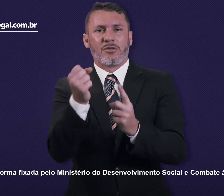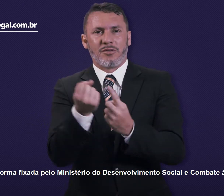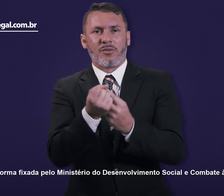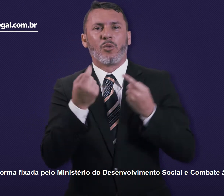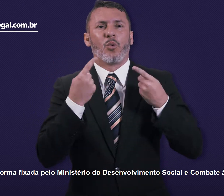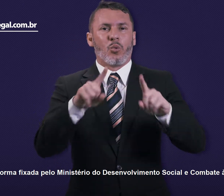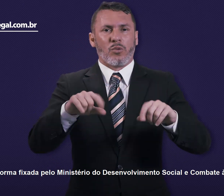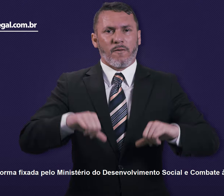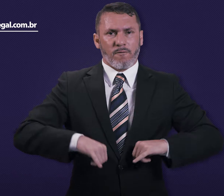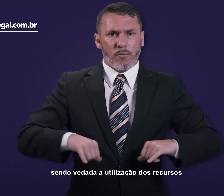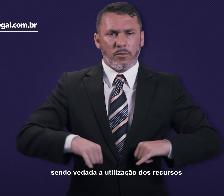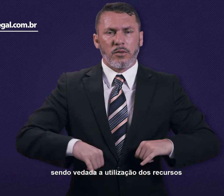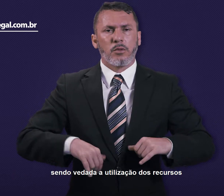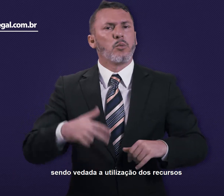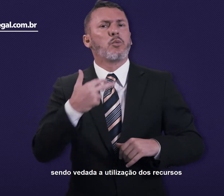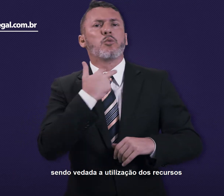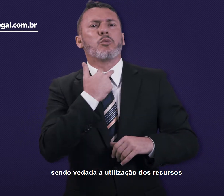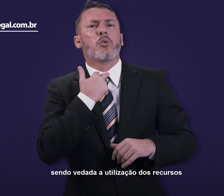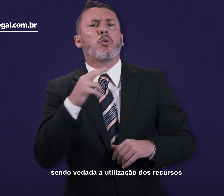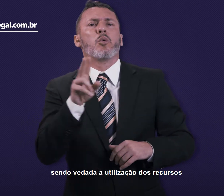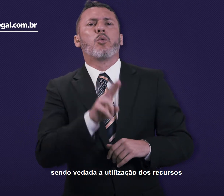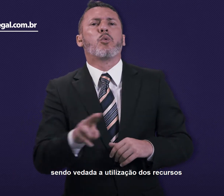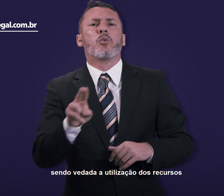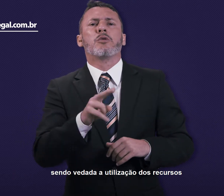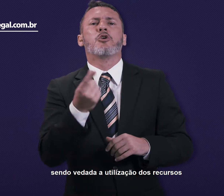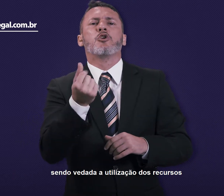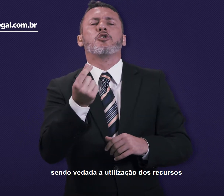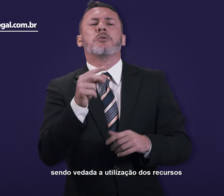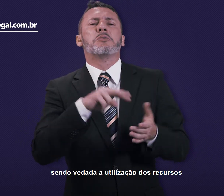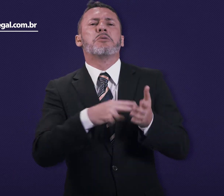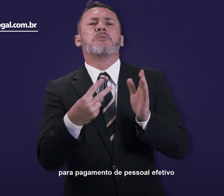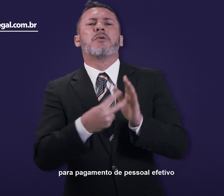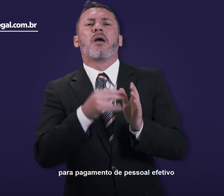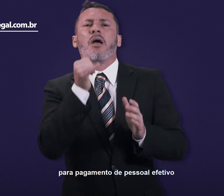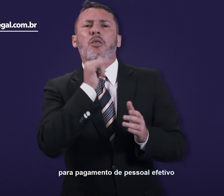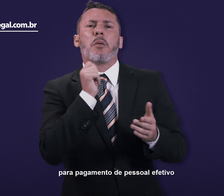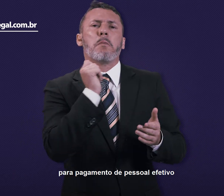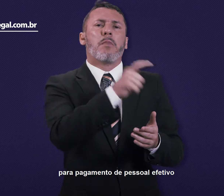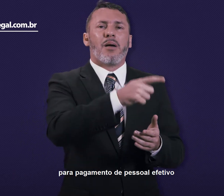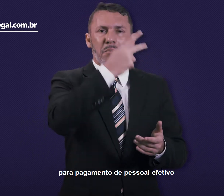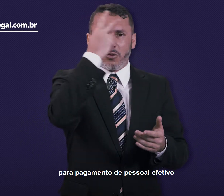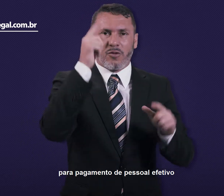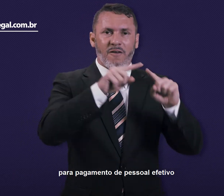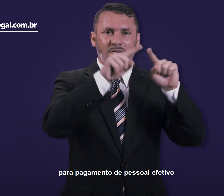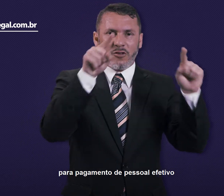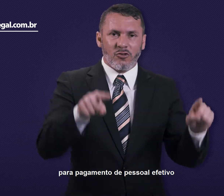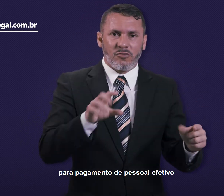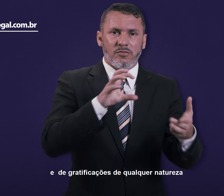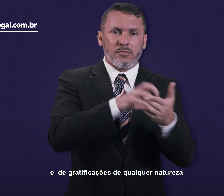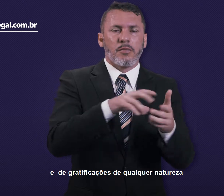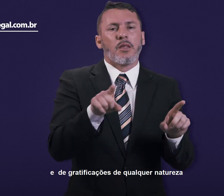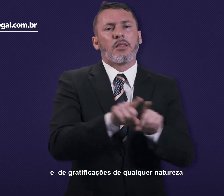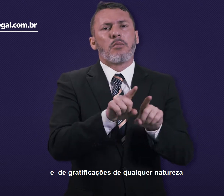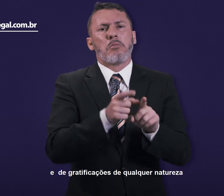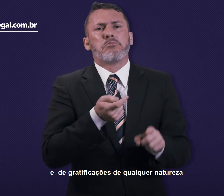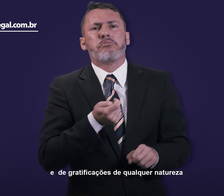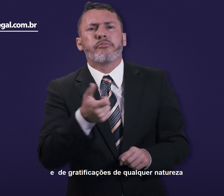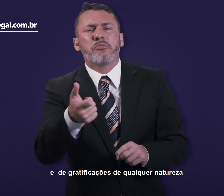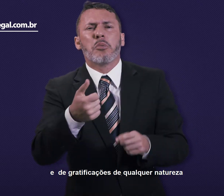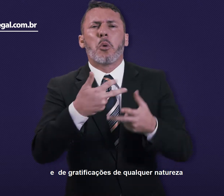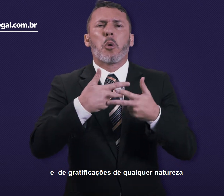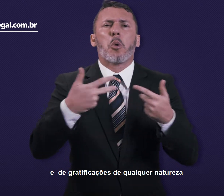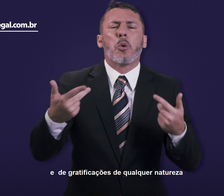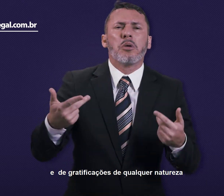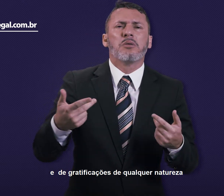e Combate à Fome, sendo vedada a utilização dos recursos para pagamento de pessoal efetivo e de